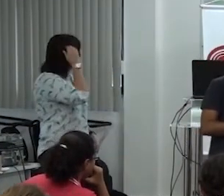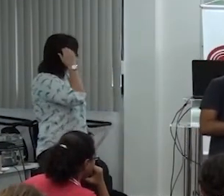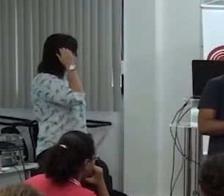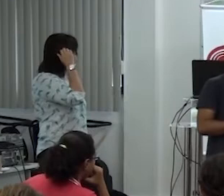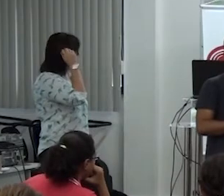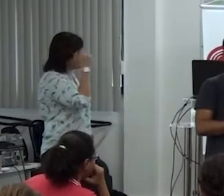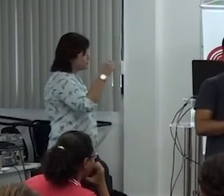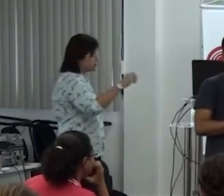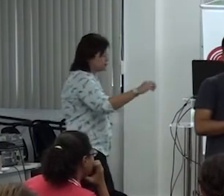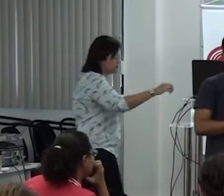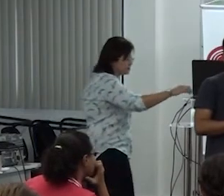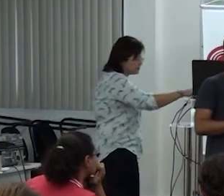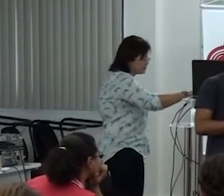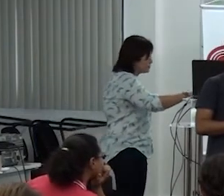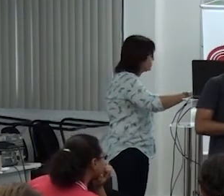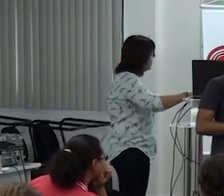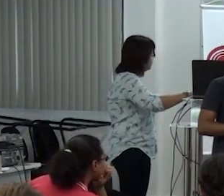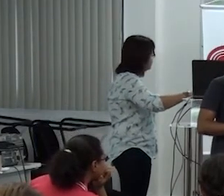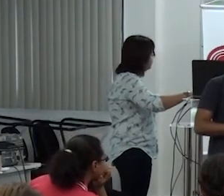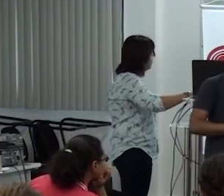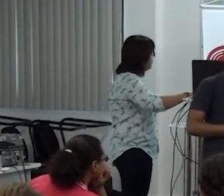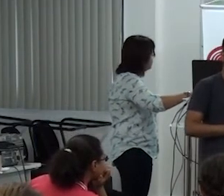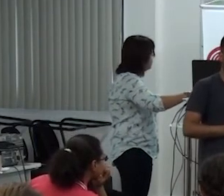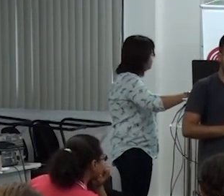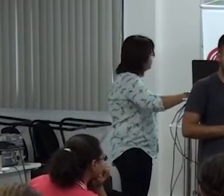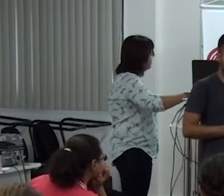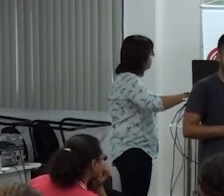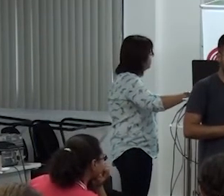E aí a gente tem